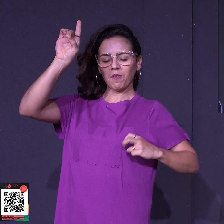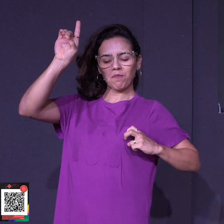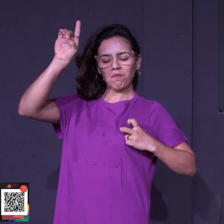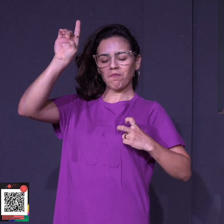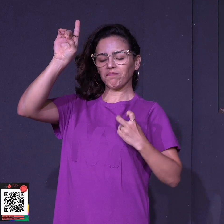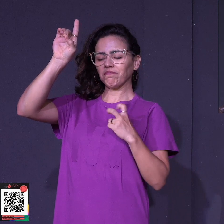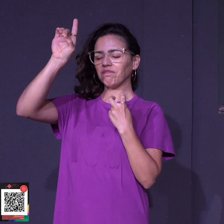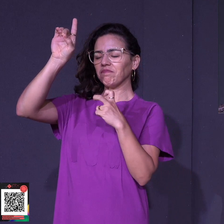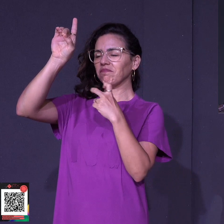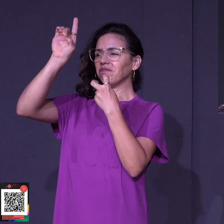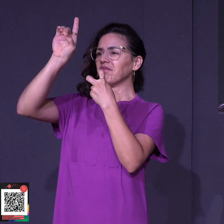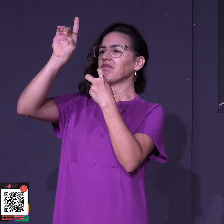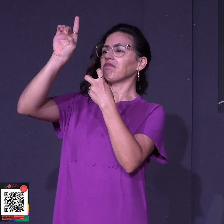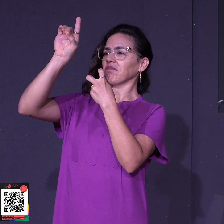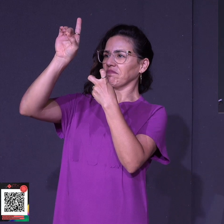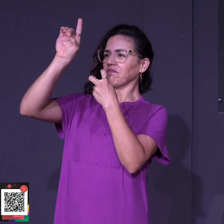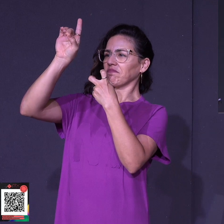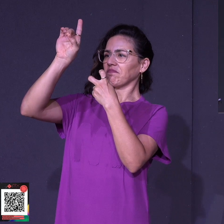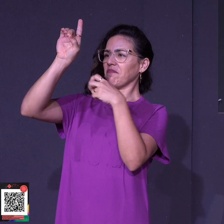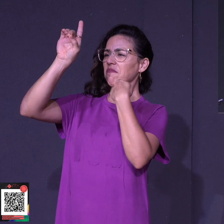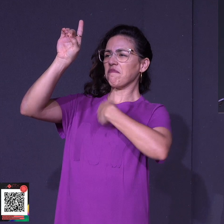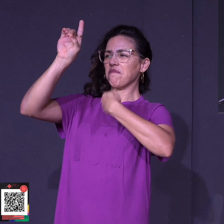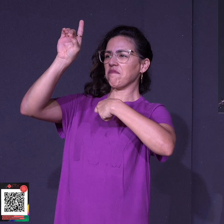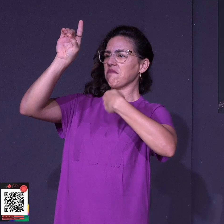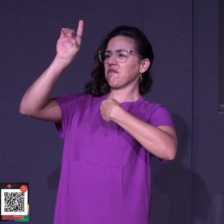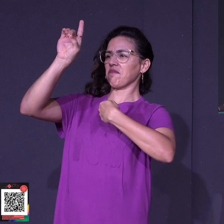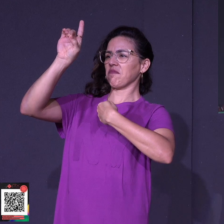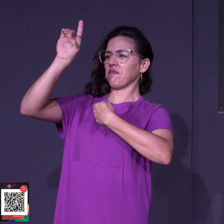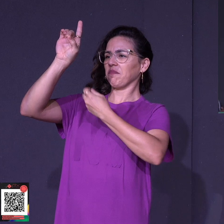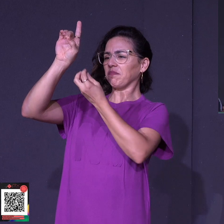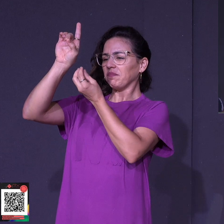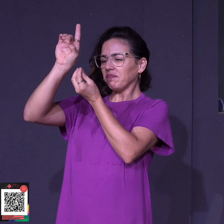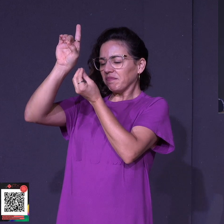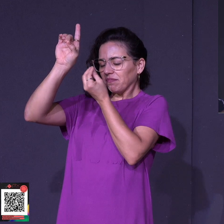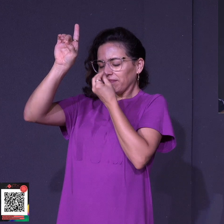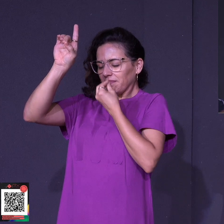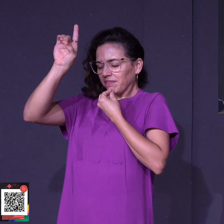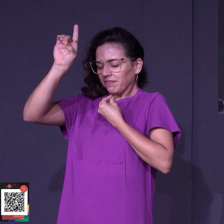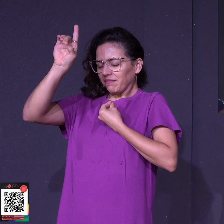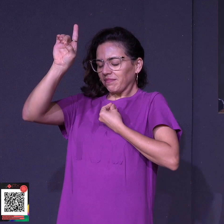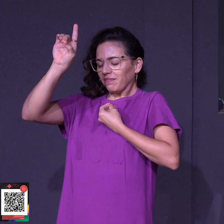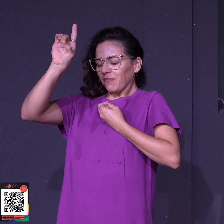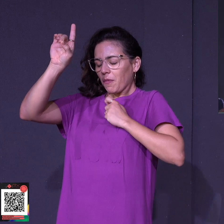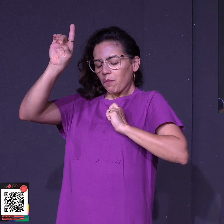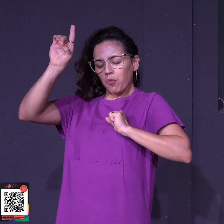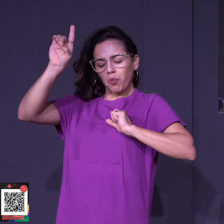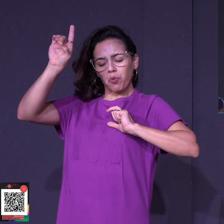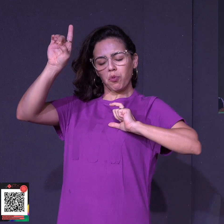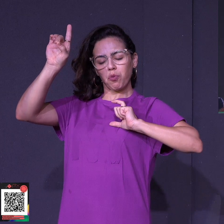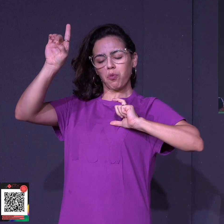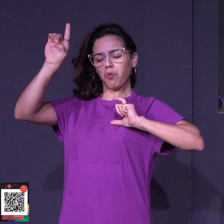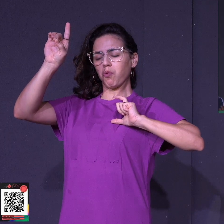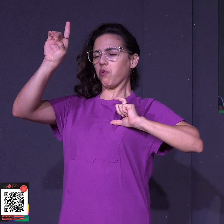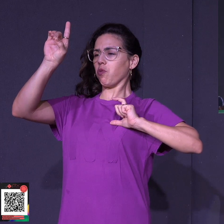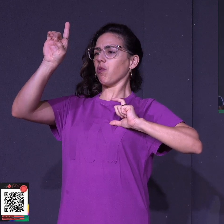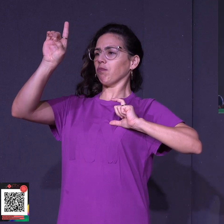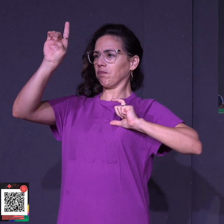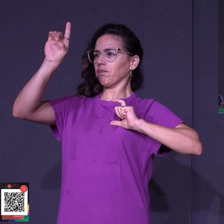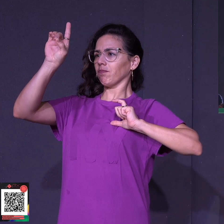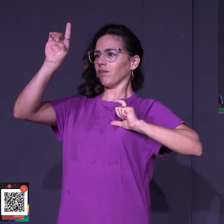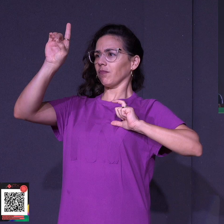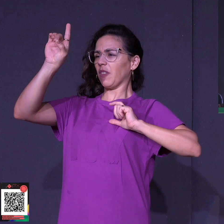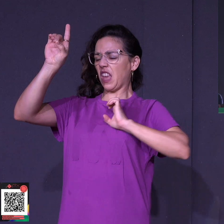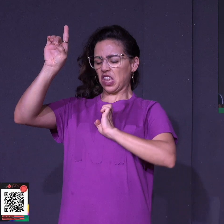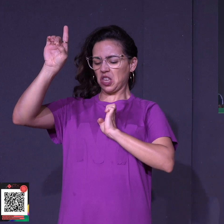Precisamos que o Senhor nos encha, para que a gente venha a desaparecer. Ó Deus, toma a tua igreja,